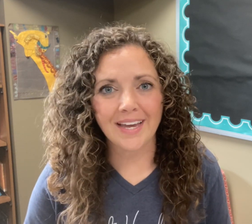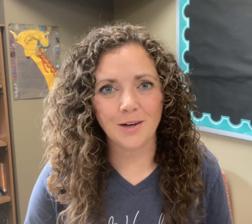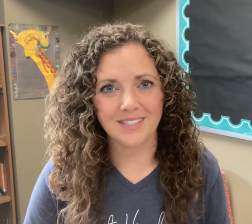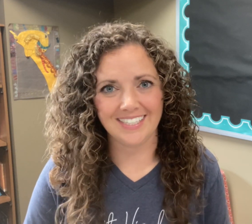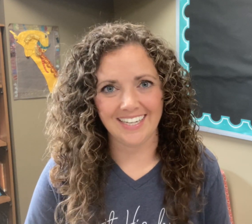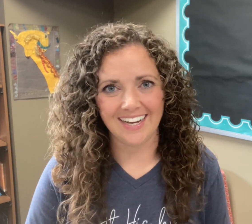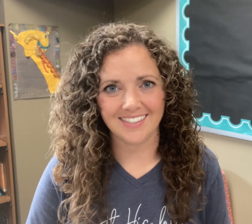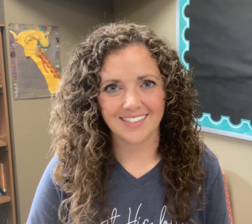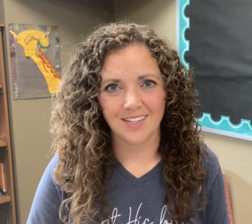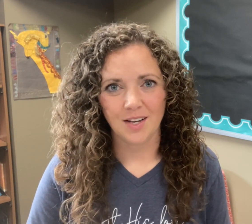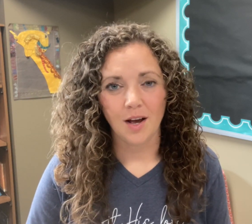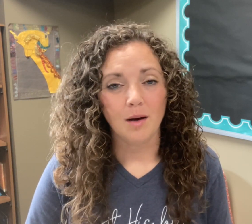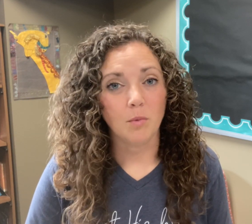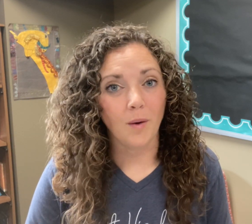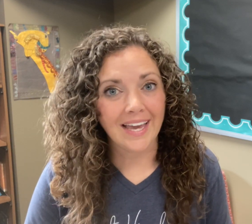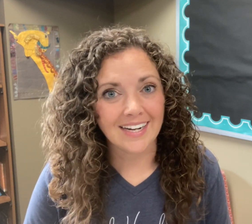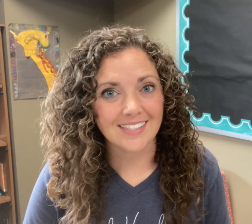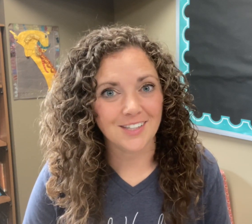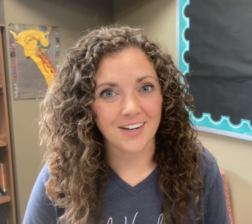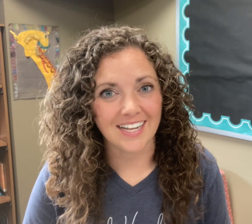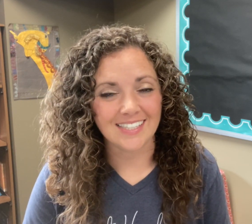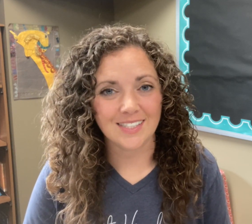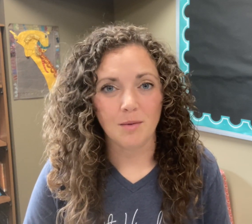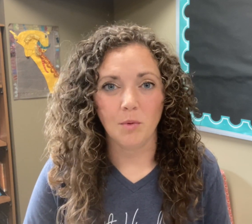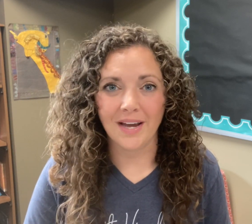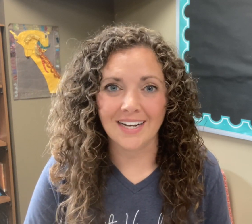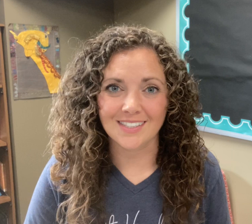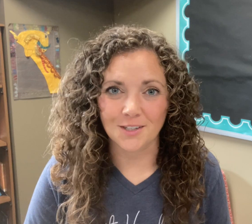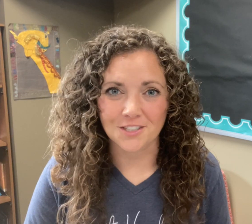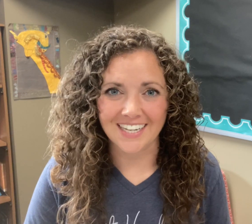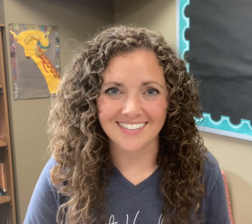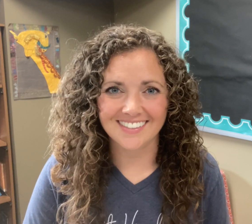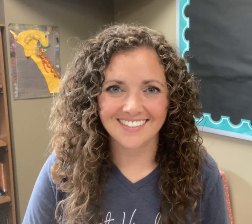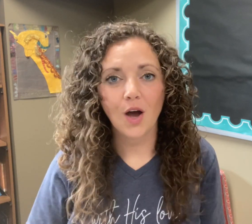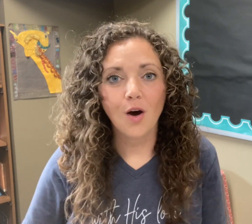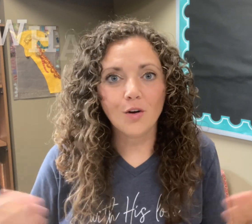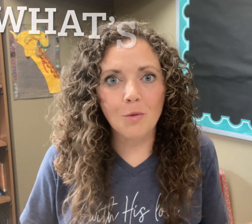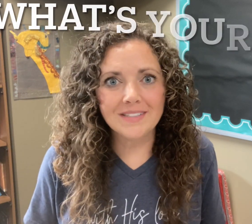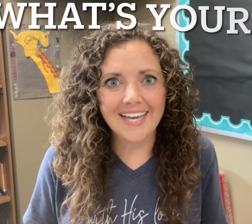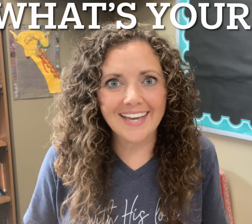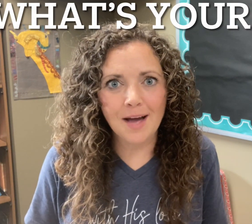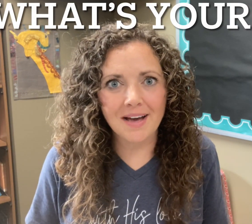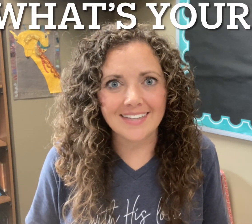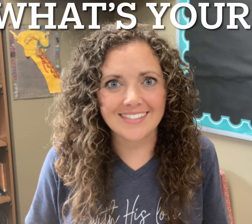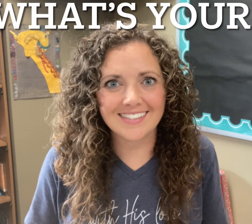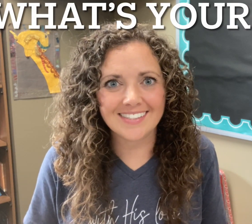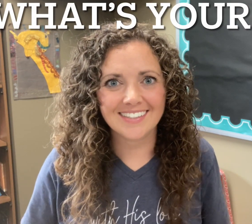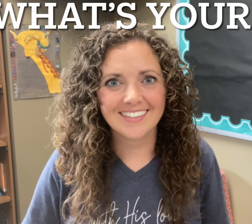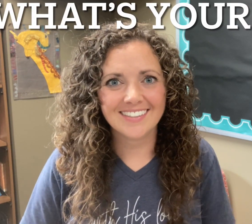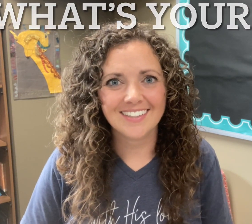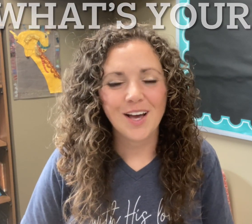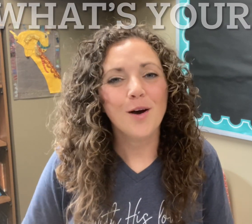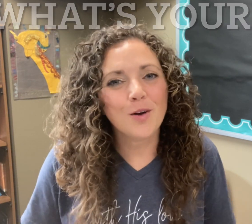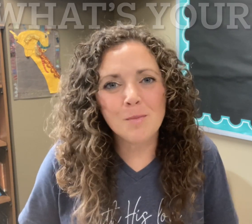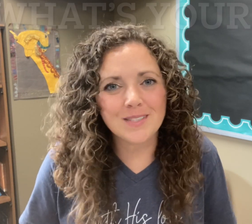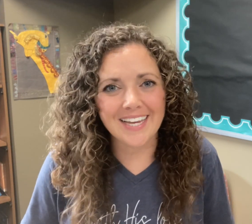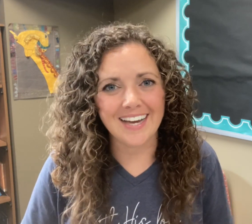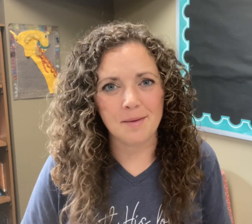Buenos días. Buenas tardes. Buenas noches. ¿Cómo te llamas? ¿Cómo te